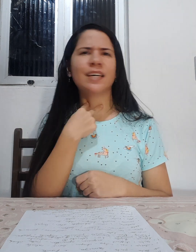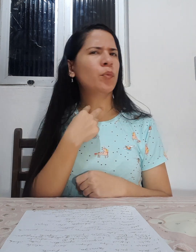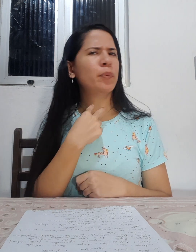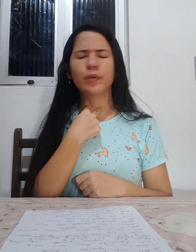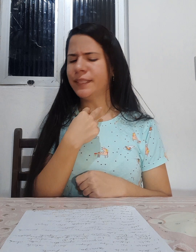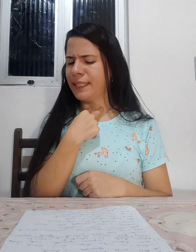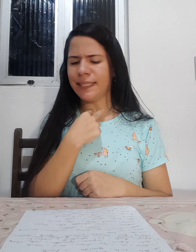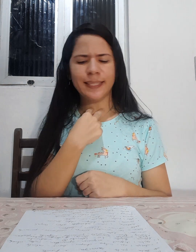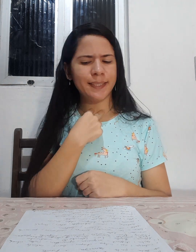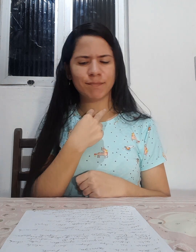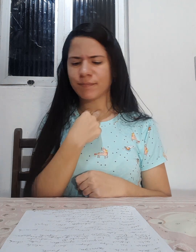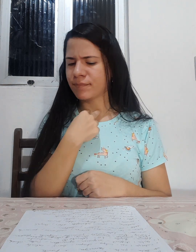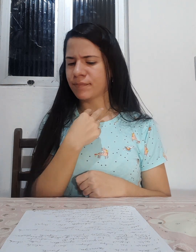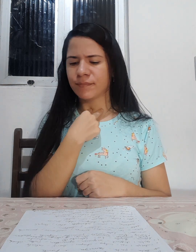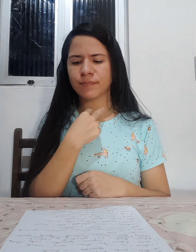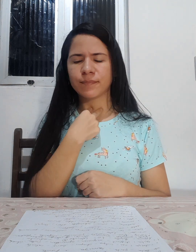não poder.